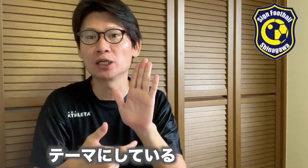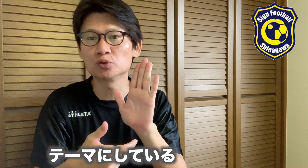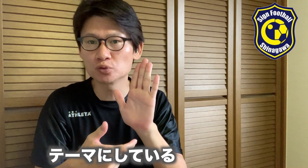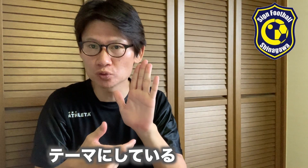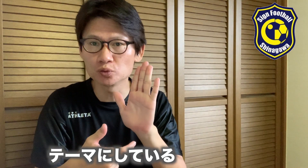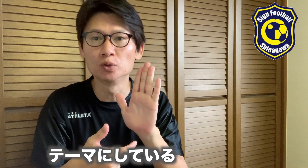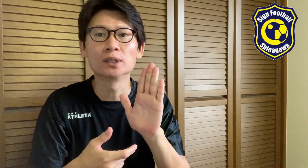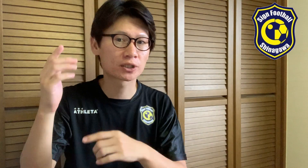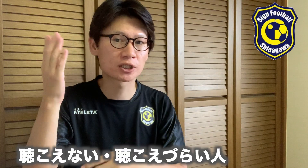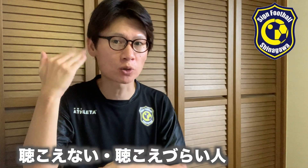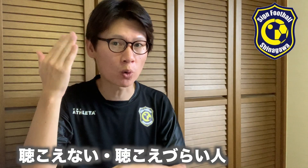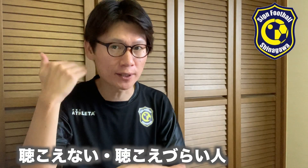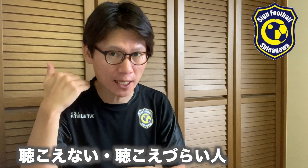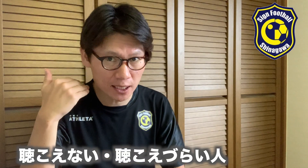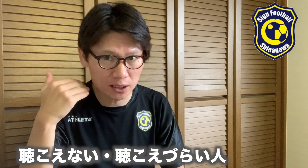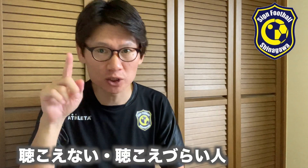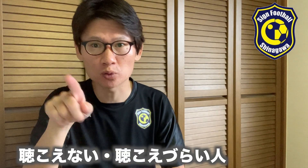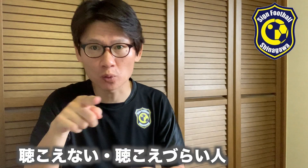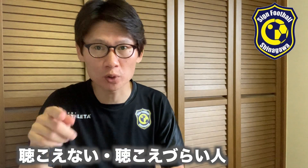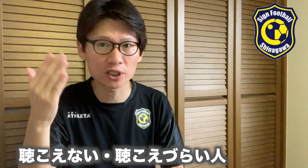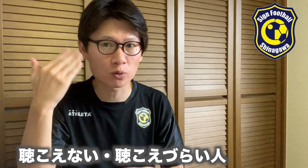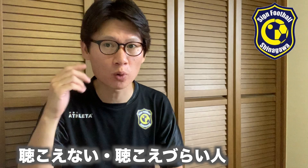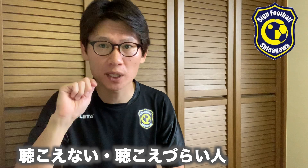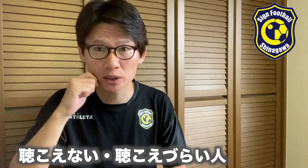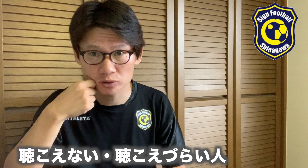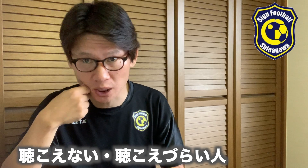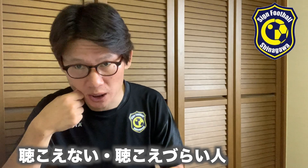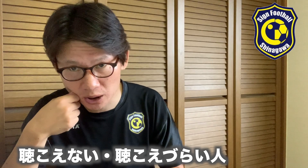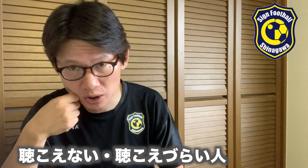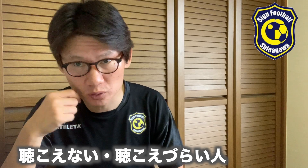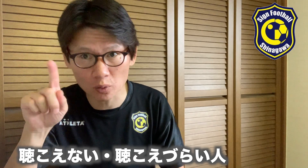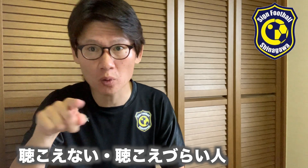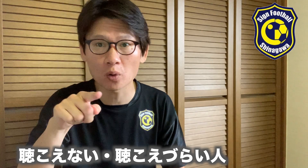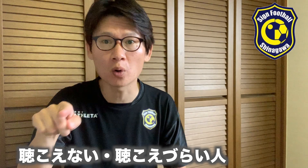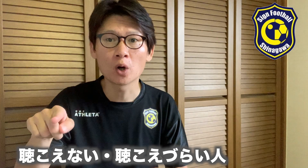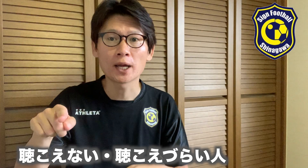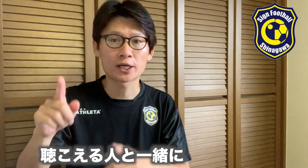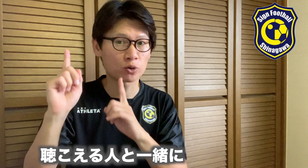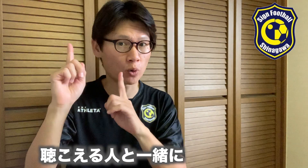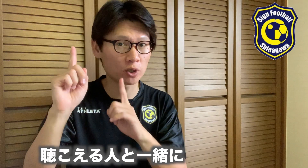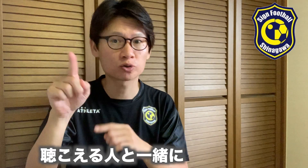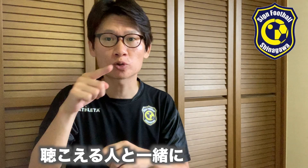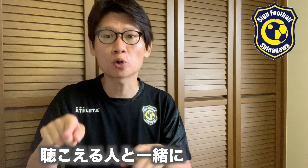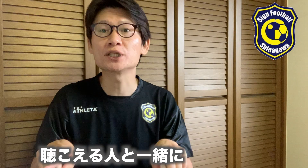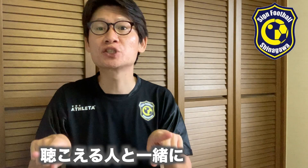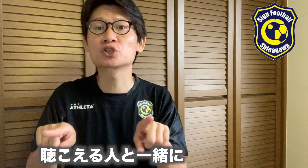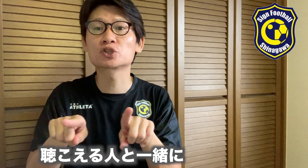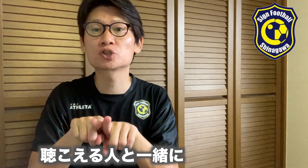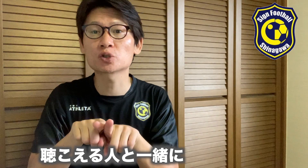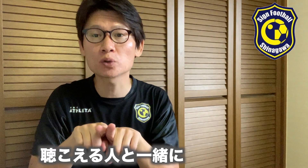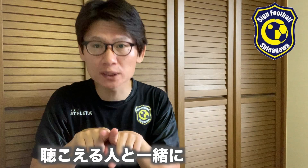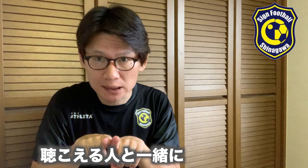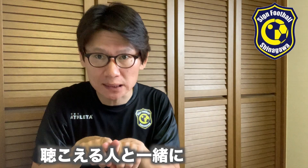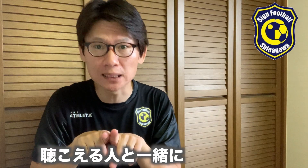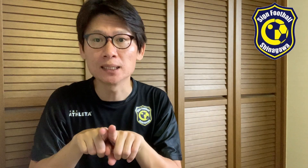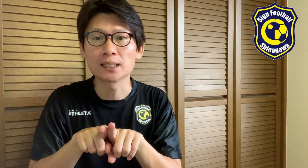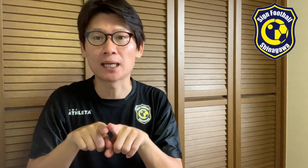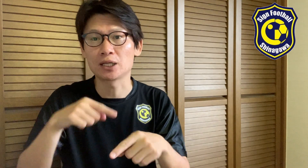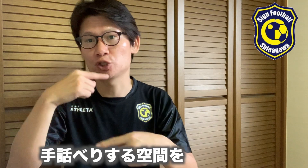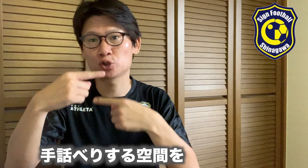ている聞こえない人、聞こえづらい人、聞こえる人と一緒に、しゃ